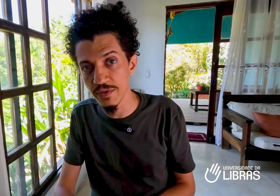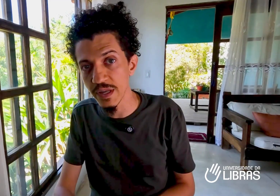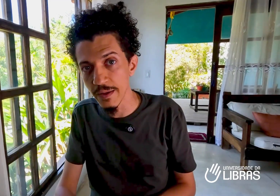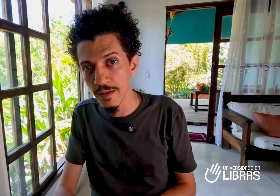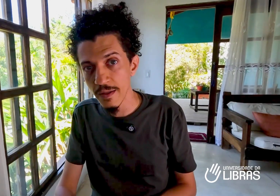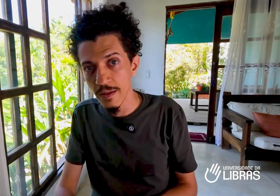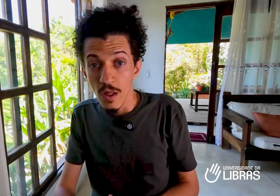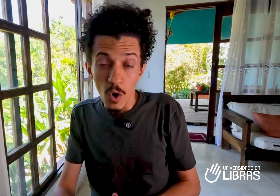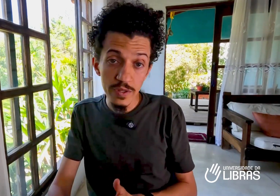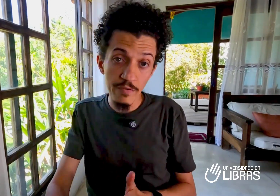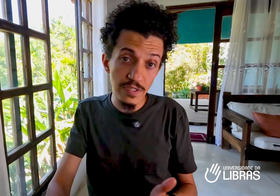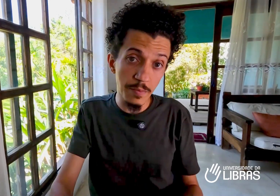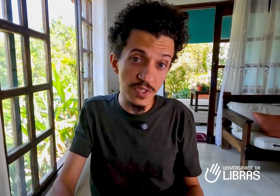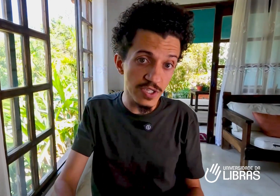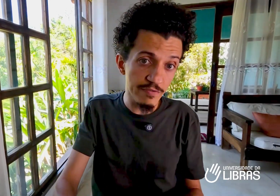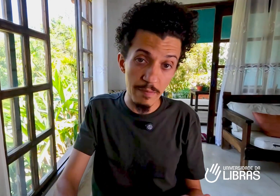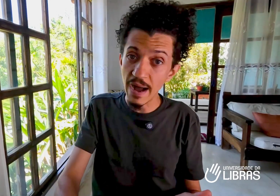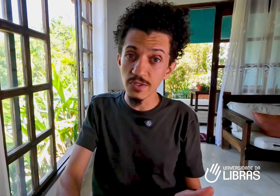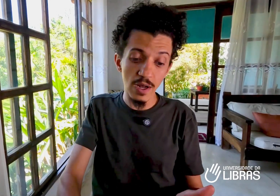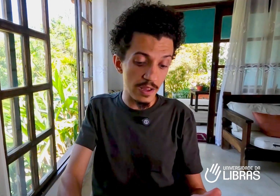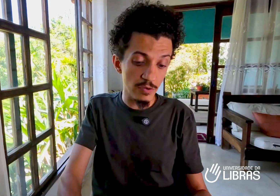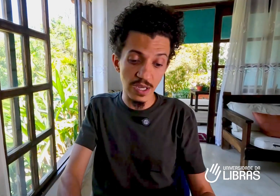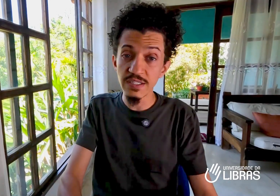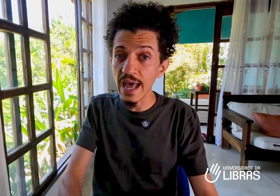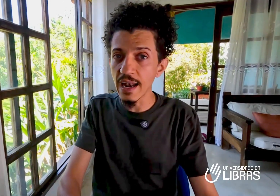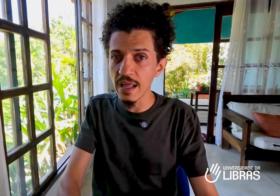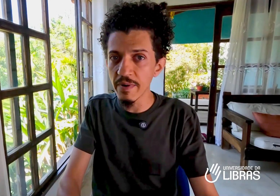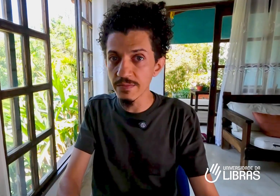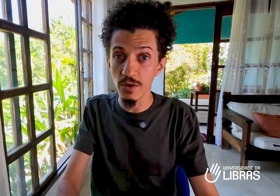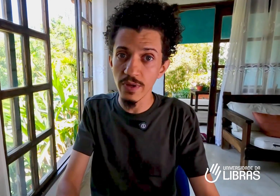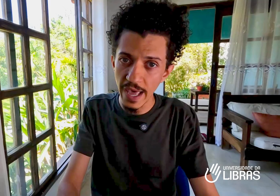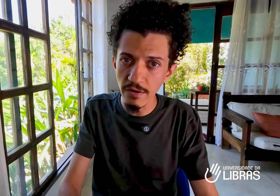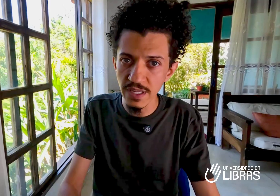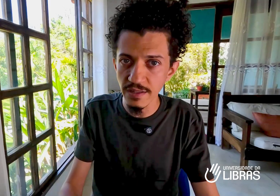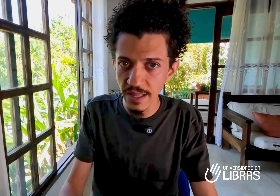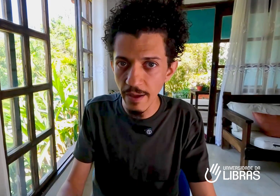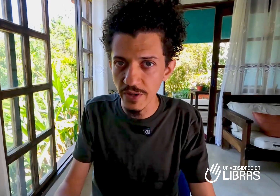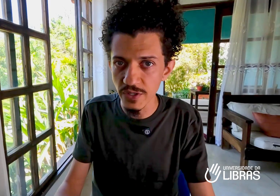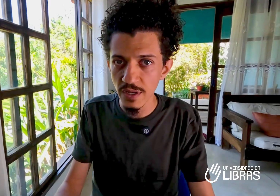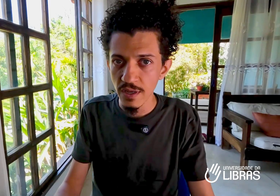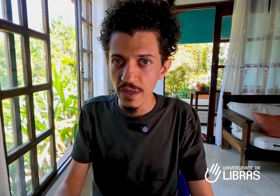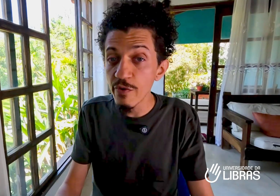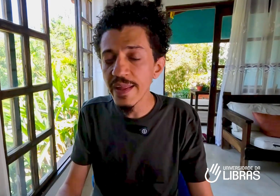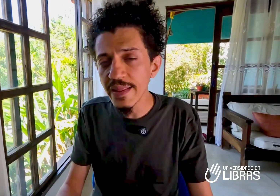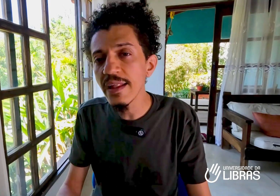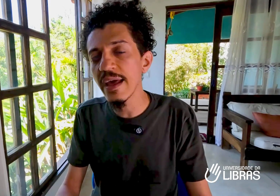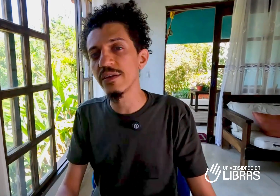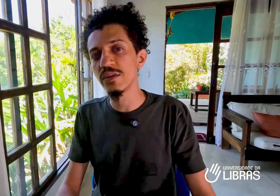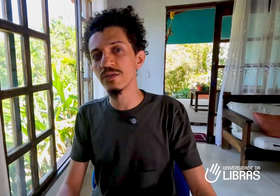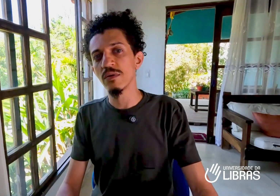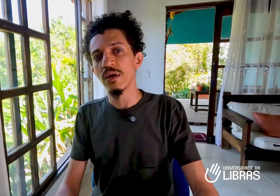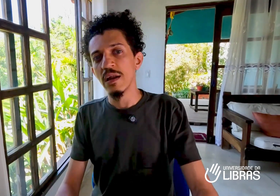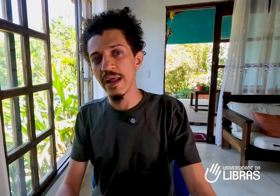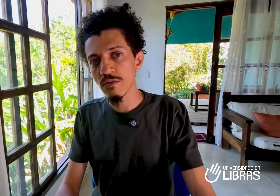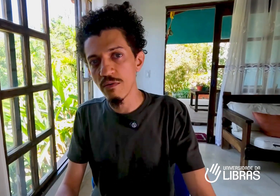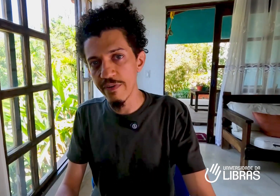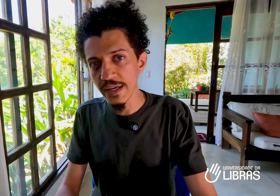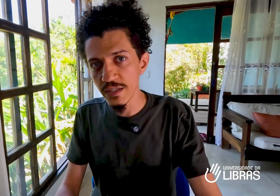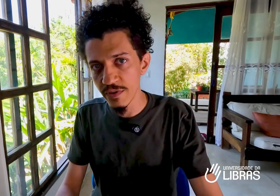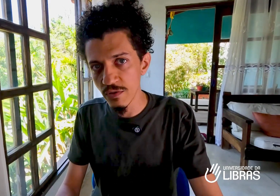você. Ou talvez seu objetivo é, Mads, olha, eu já sei a Libras, mas eu quero ser intérprete. Eu vou entender disso nessa conversa individual